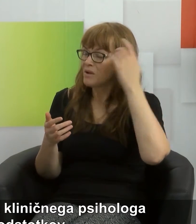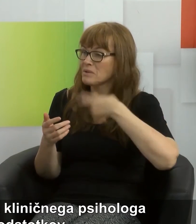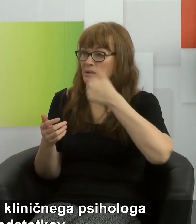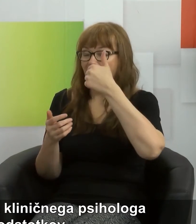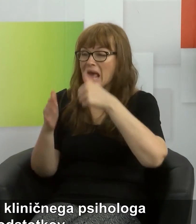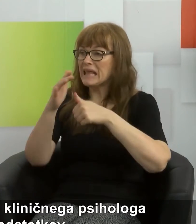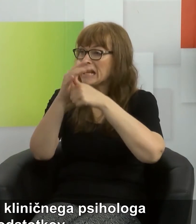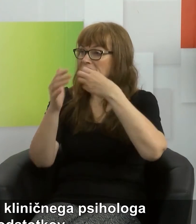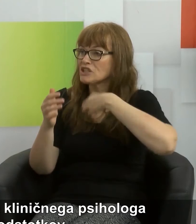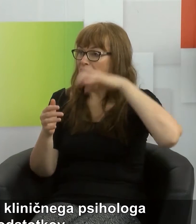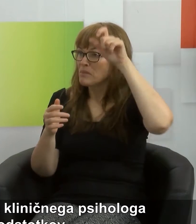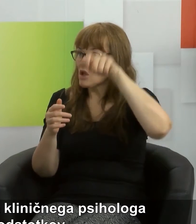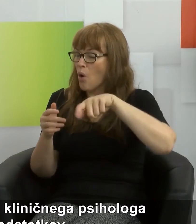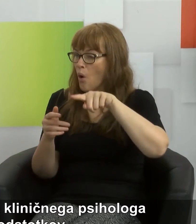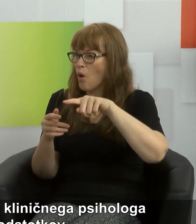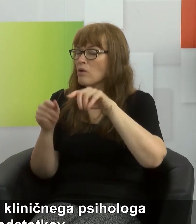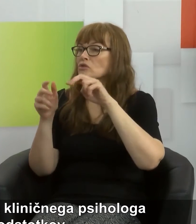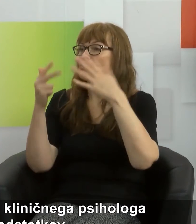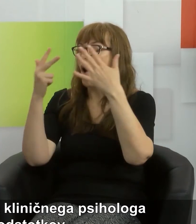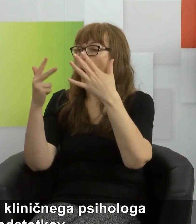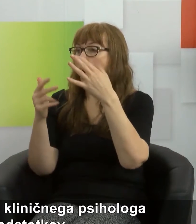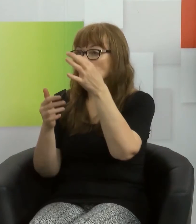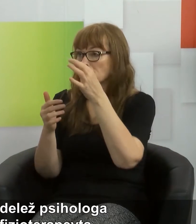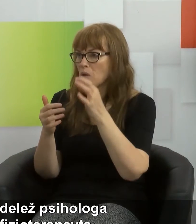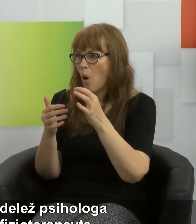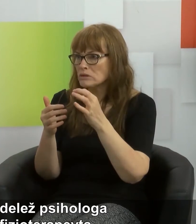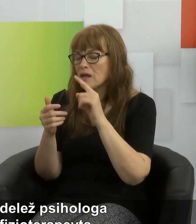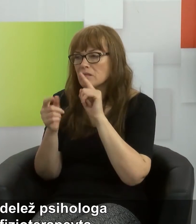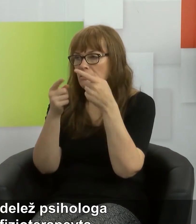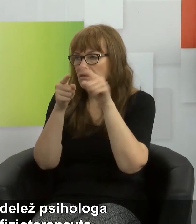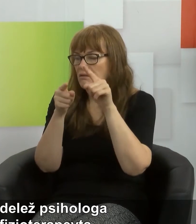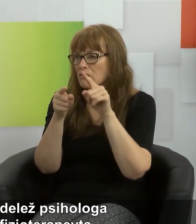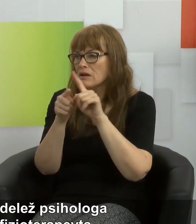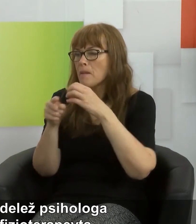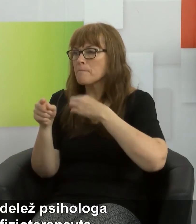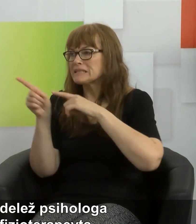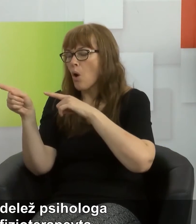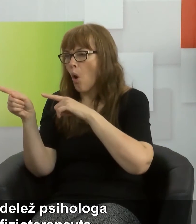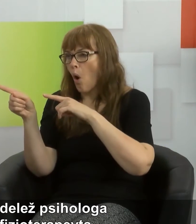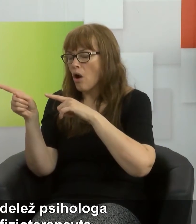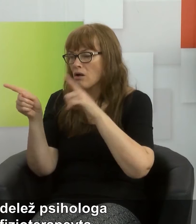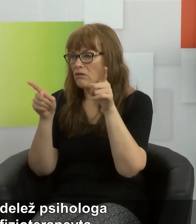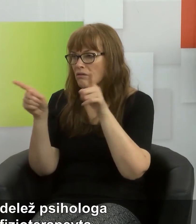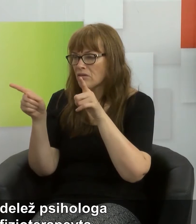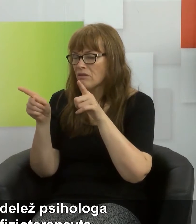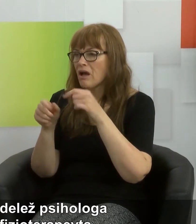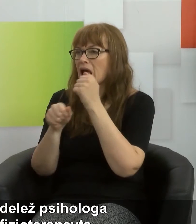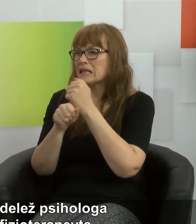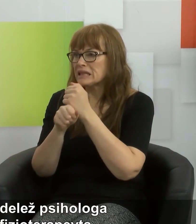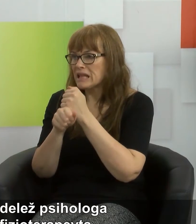enega kliničnega psihologa in še 8%, to je zelo mali delež psihologa, za delovnega